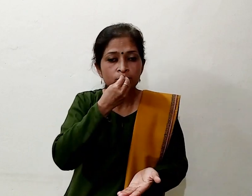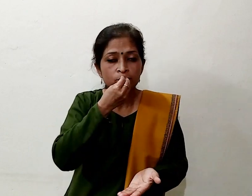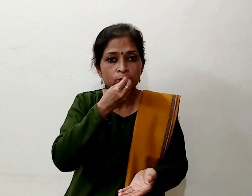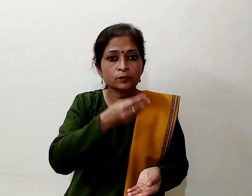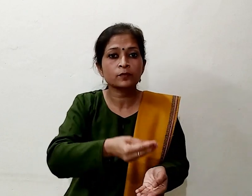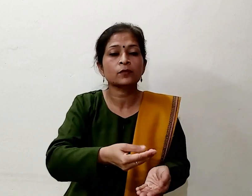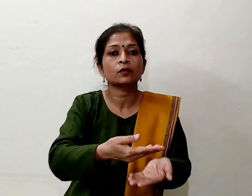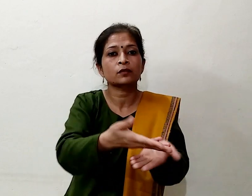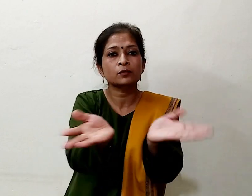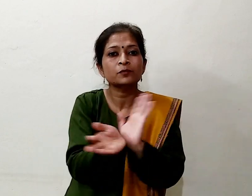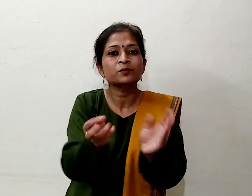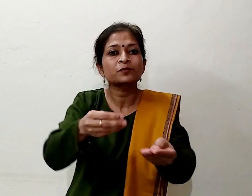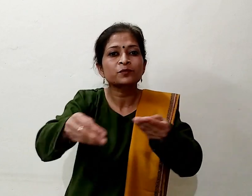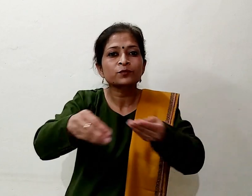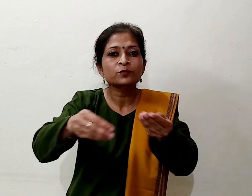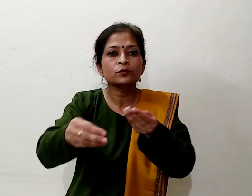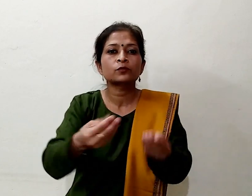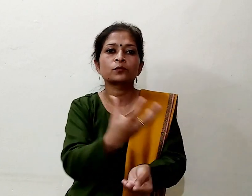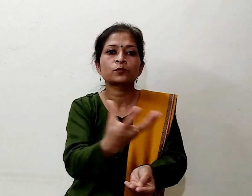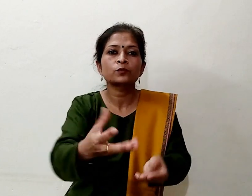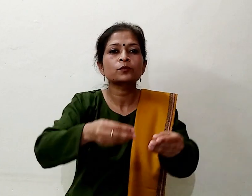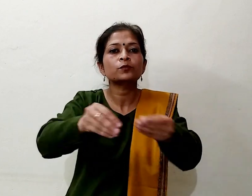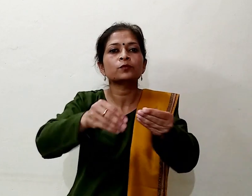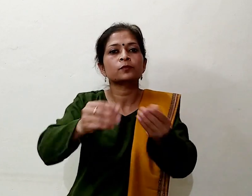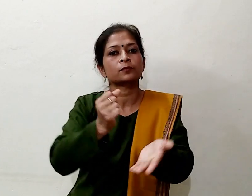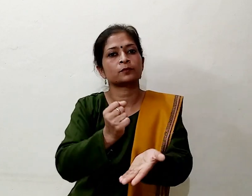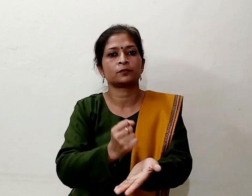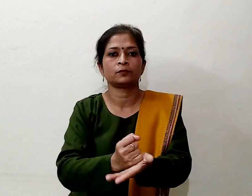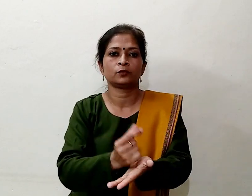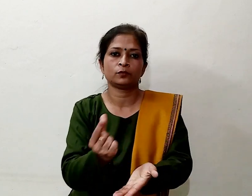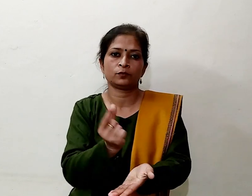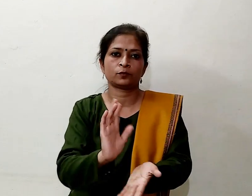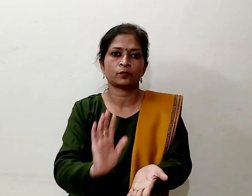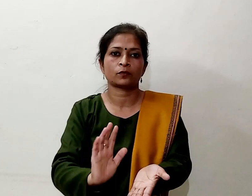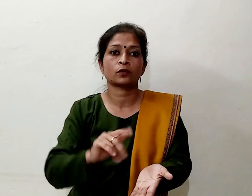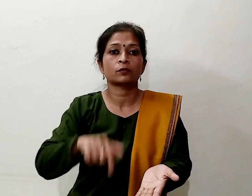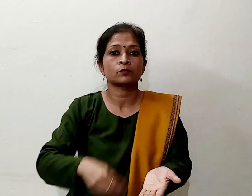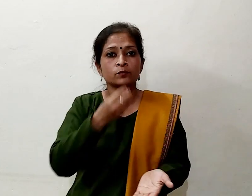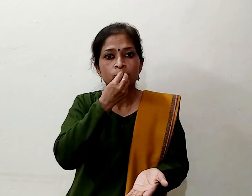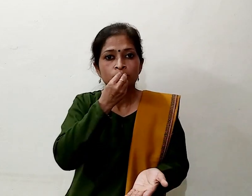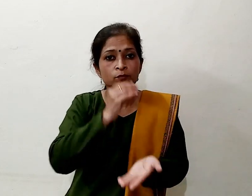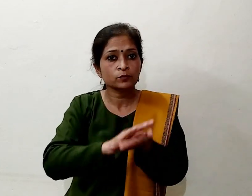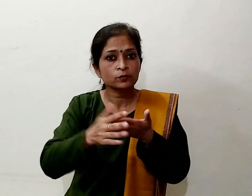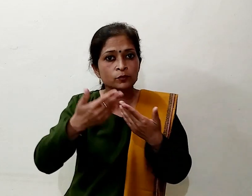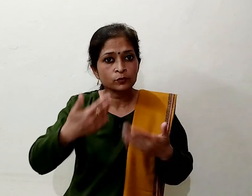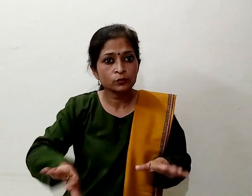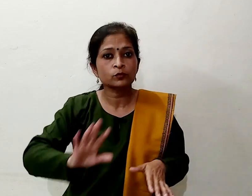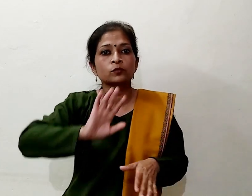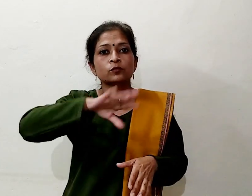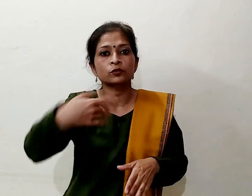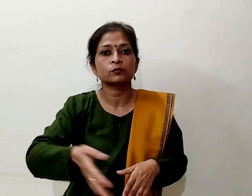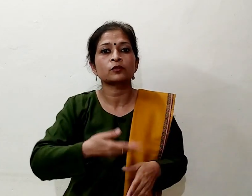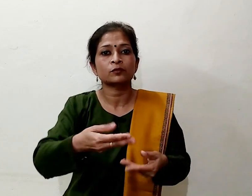के लिए दोने पत्तल का ही प्रियोग करे भोजन के उपरांद दोने पत्तल को डस्ट बिन या कूड़ेदान में फेके